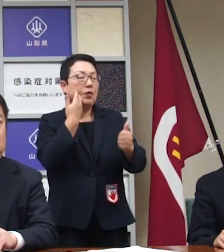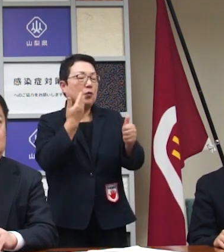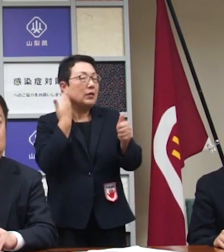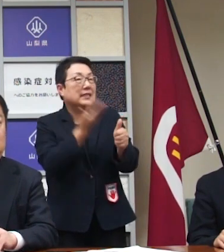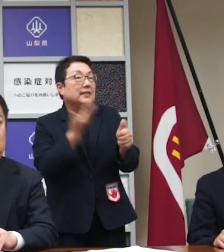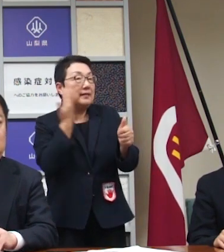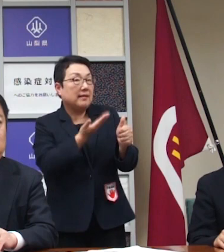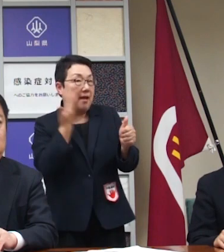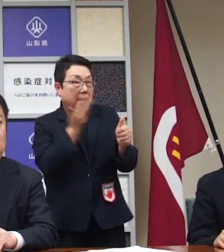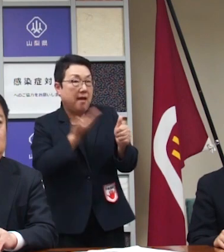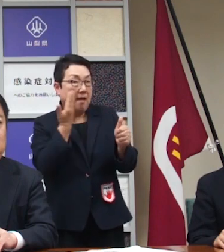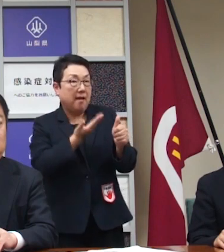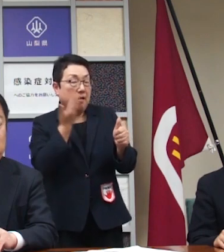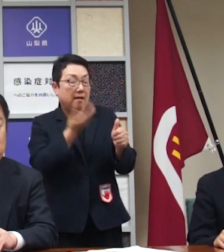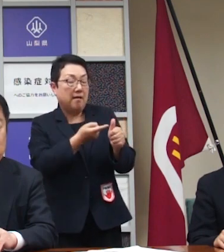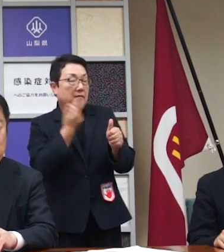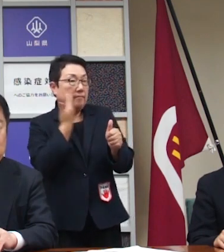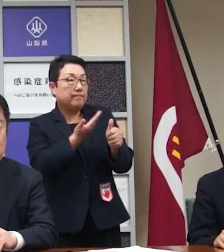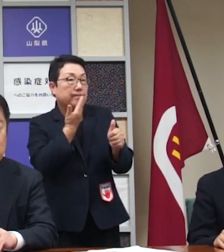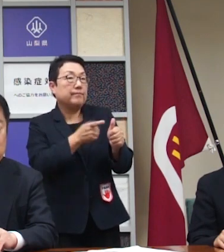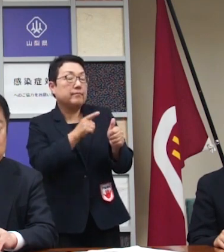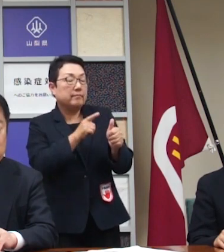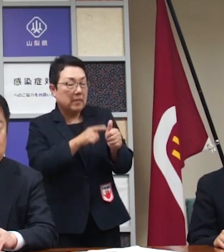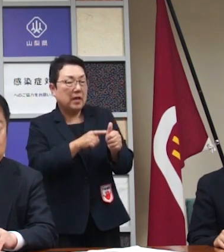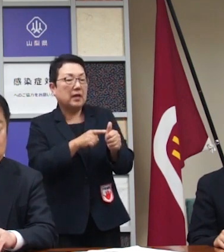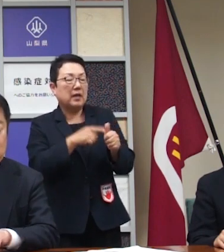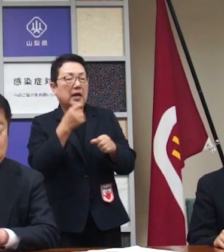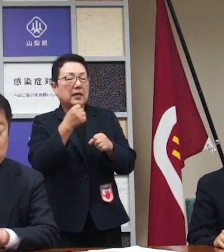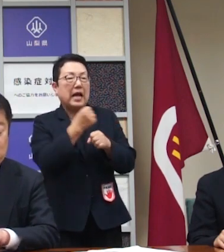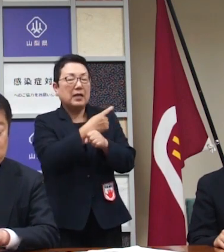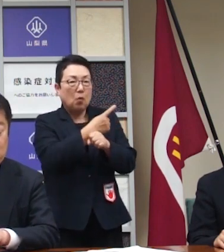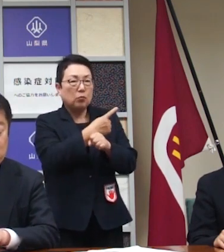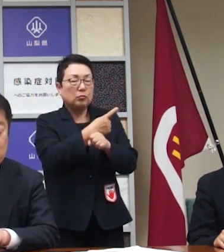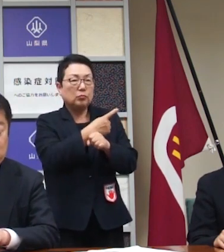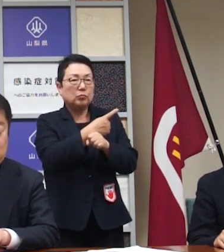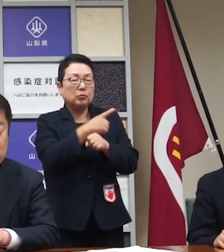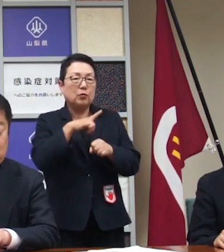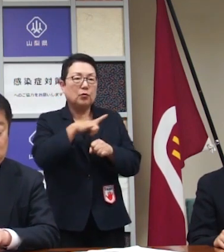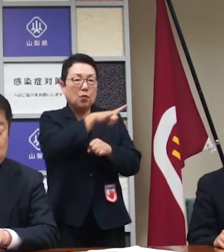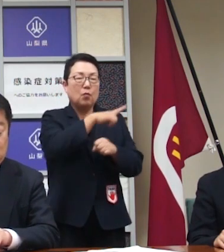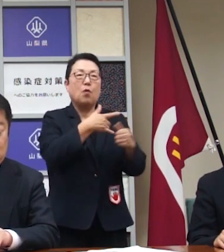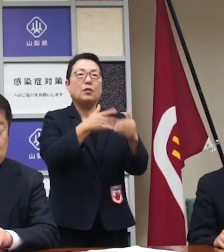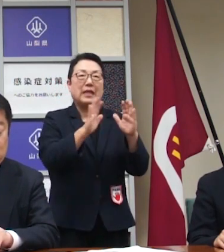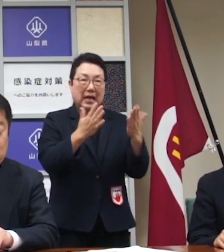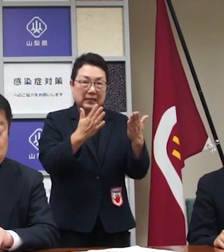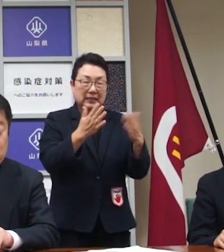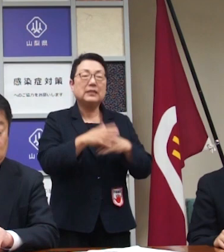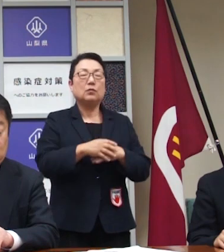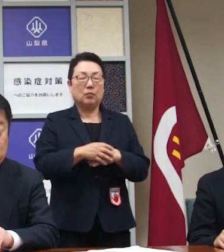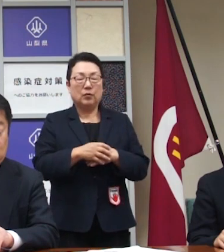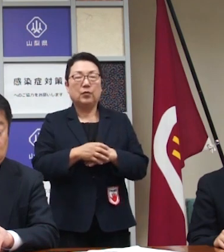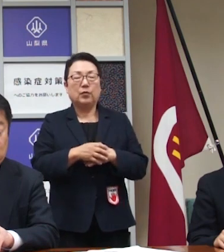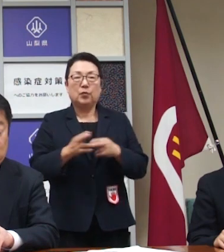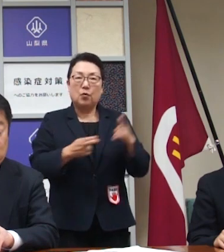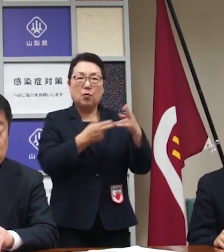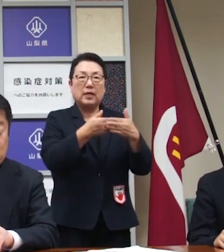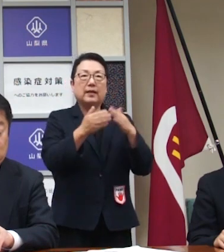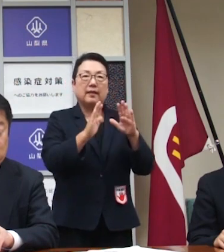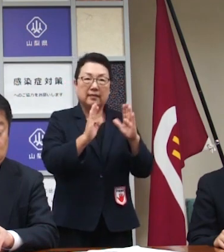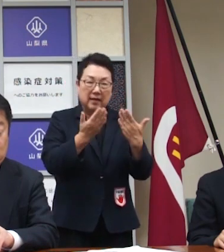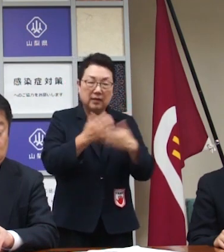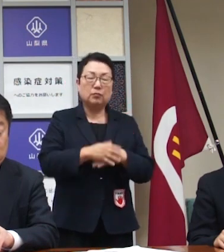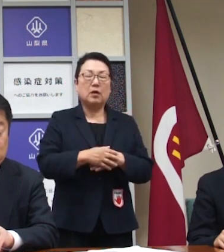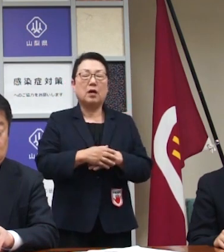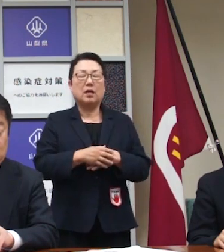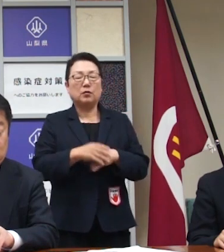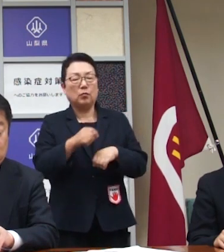で、その海外渡航歴等もないし、その